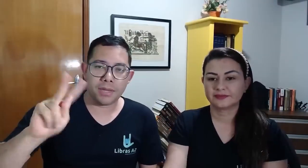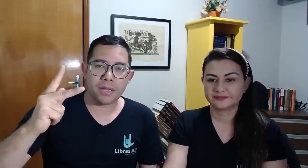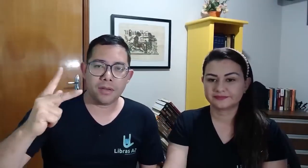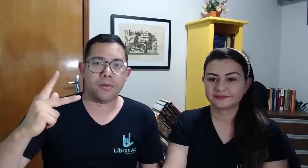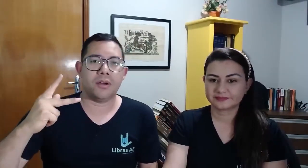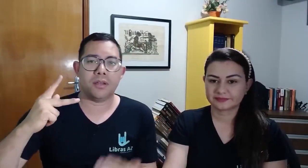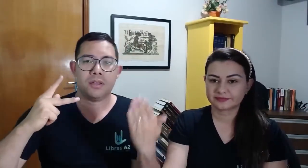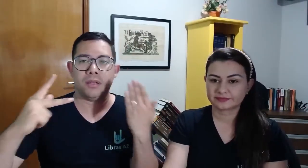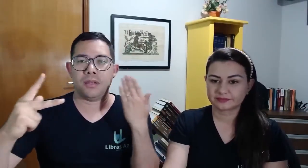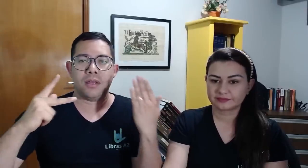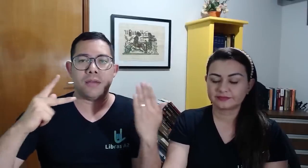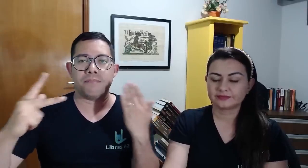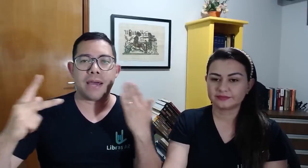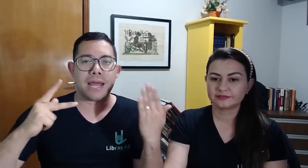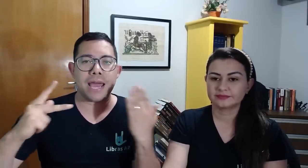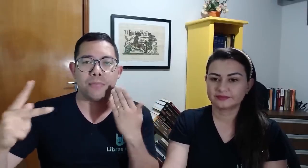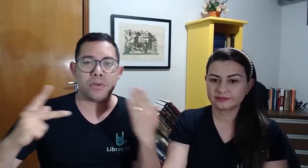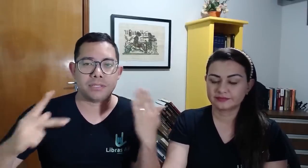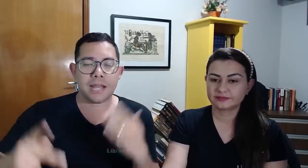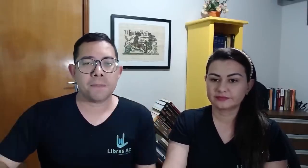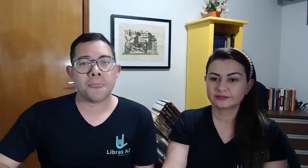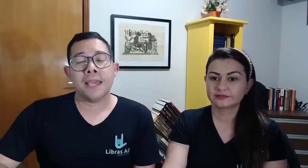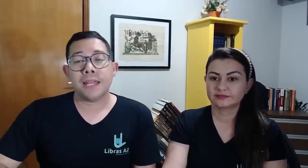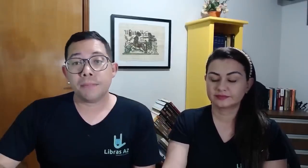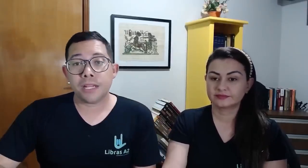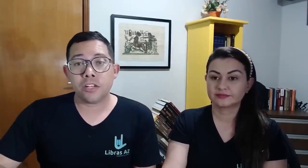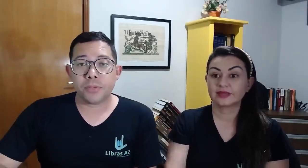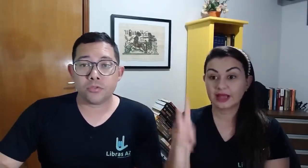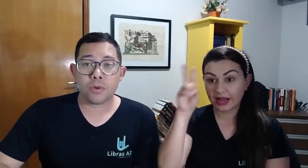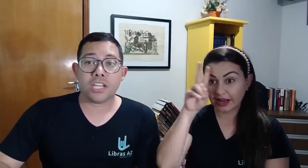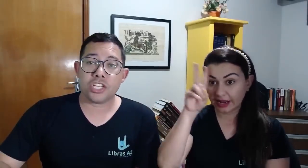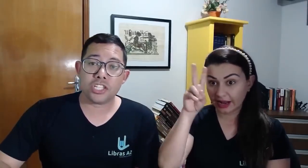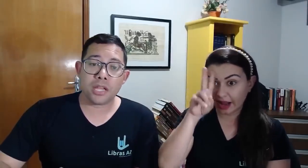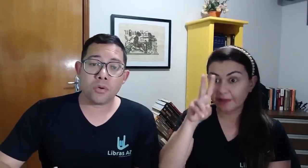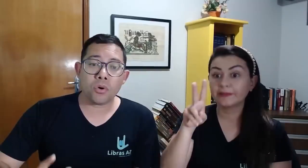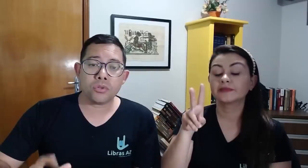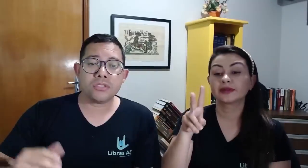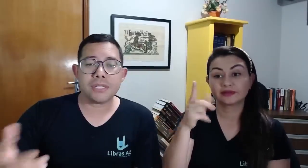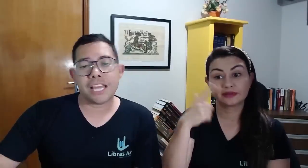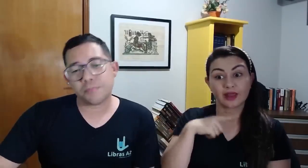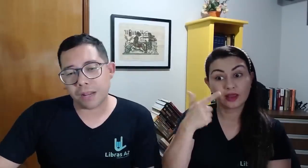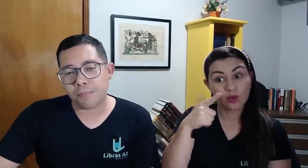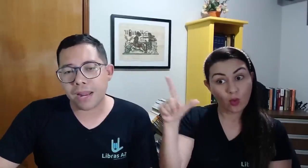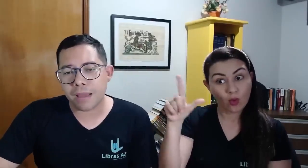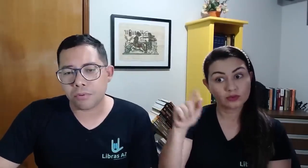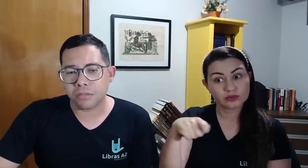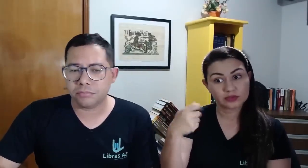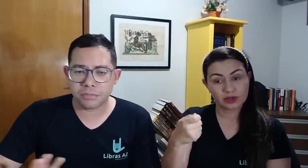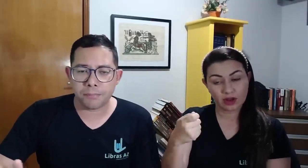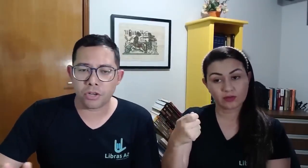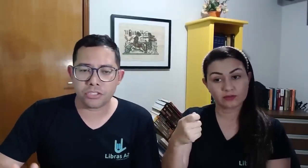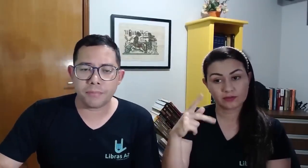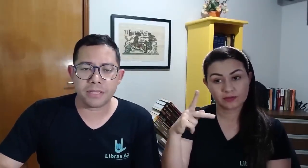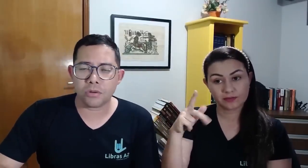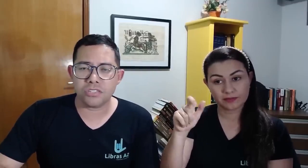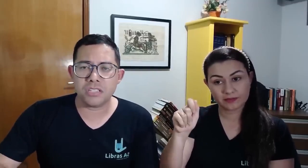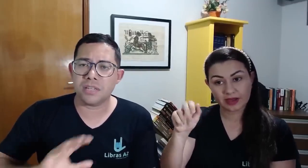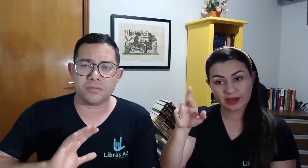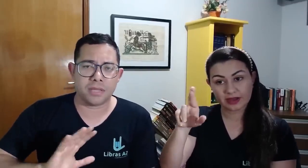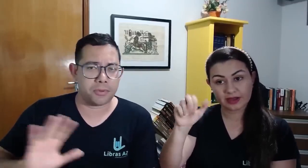P, ó. Parábola, tá? Lembrando, pessoal, que a gente tem outros sinais para parábola. Você pode também estar utilizando, sem